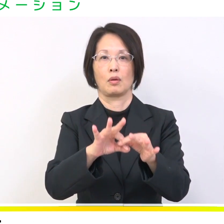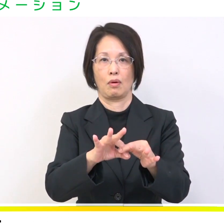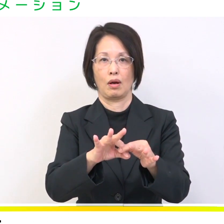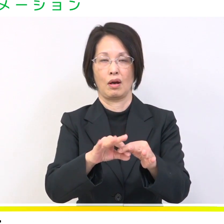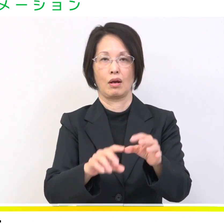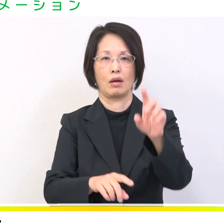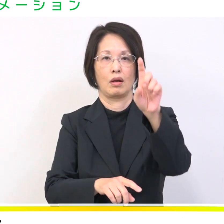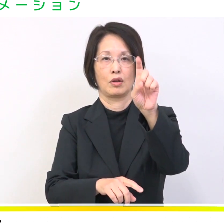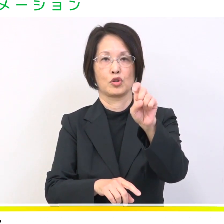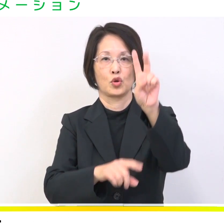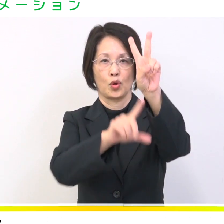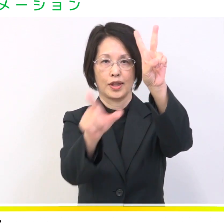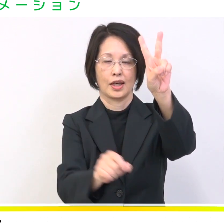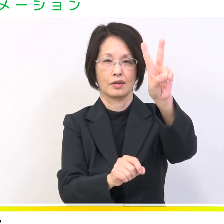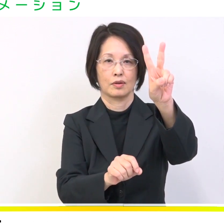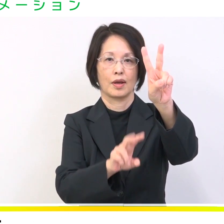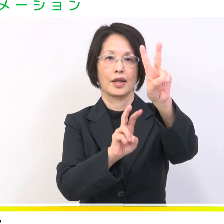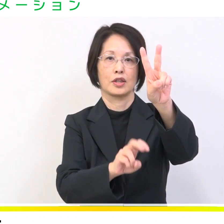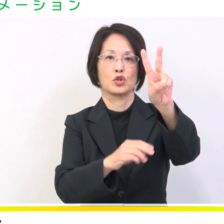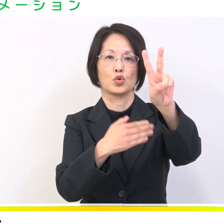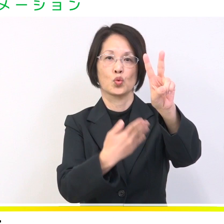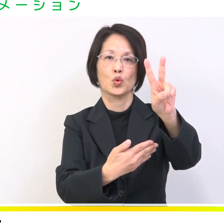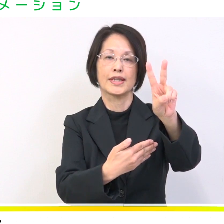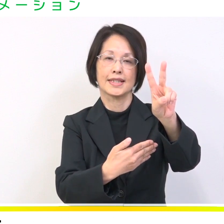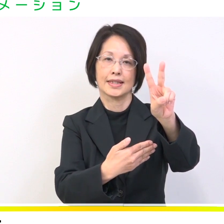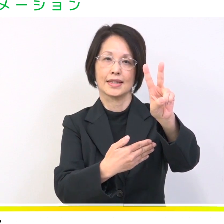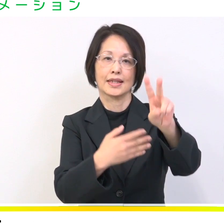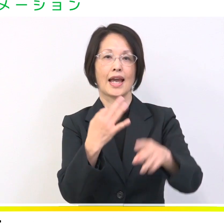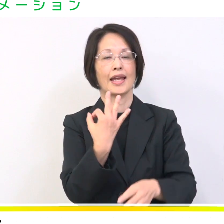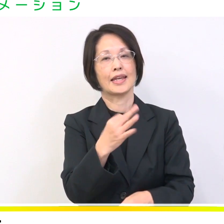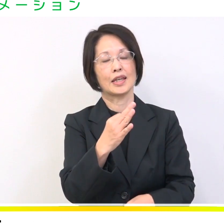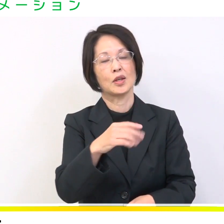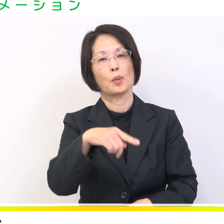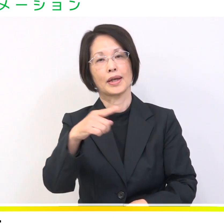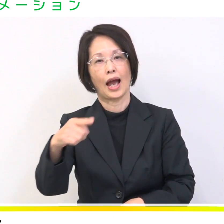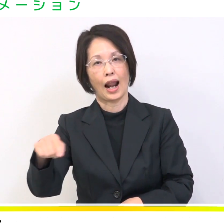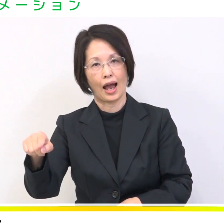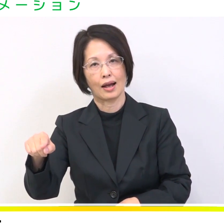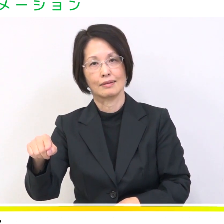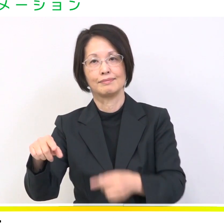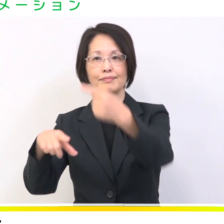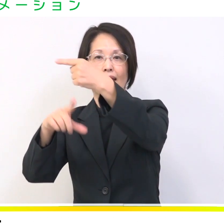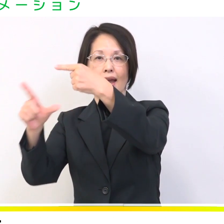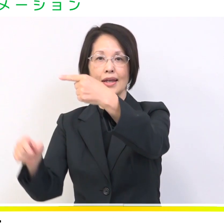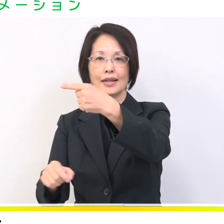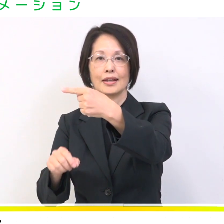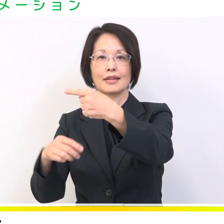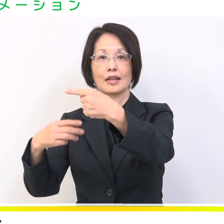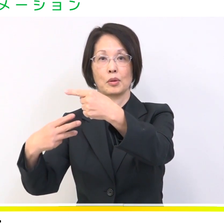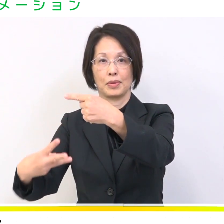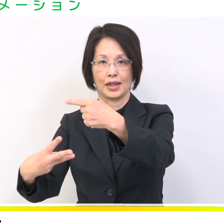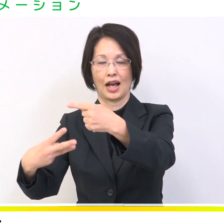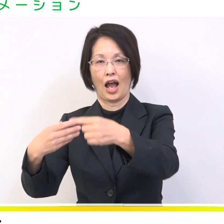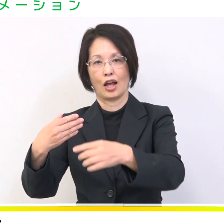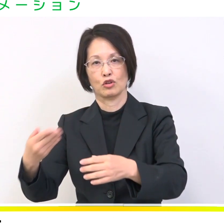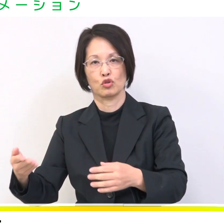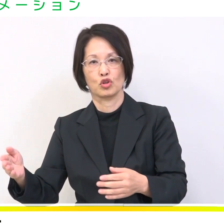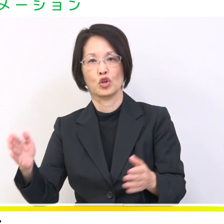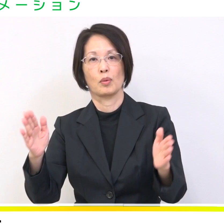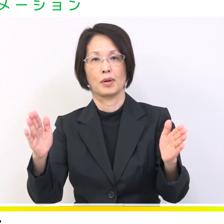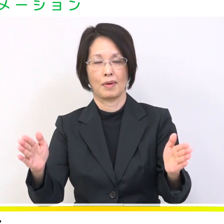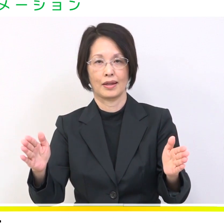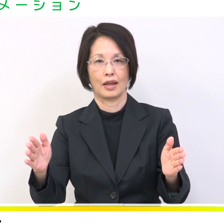は12月29日金曜日から1月3日